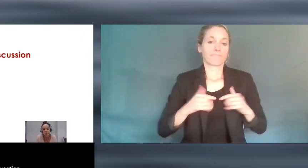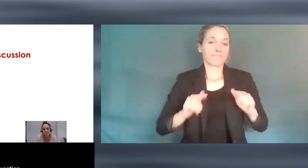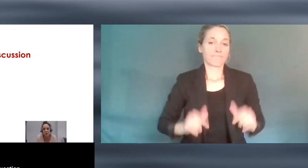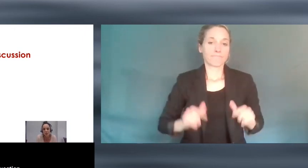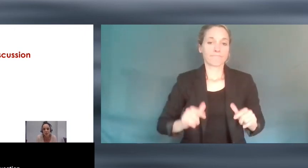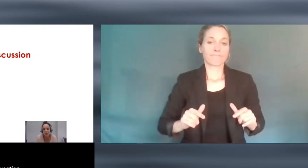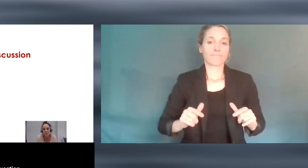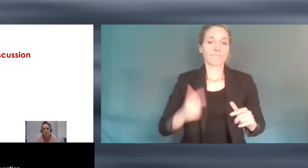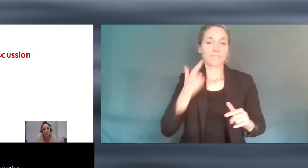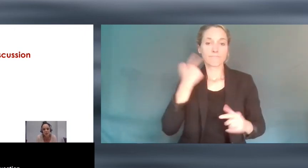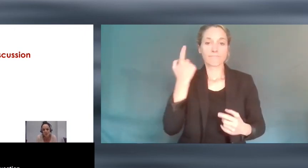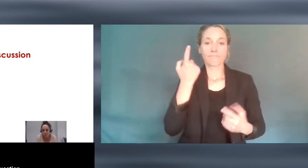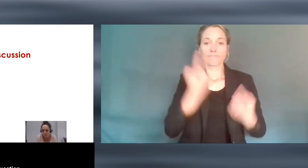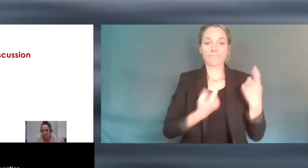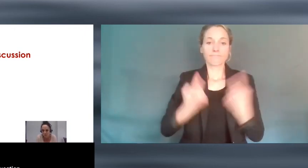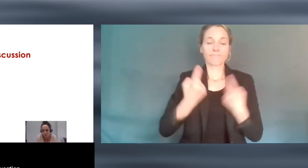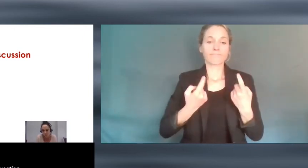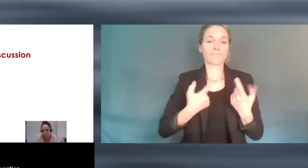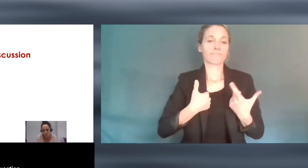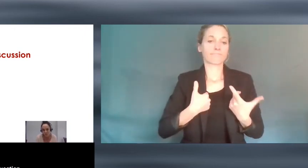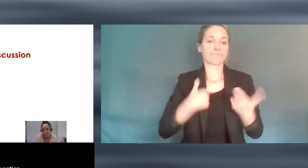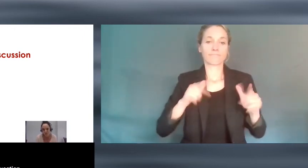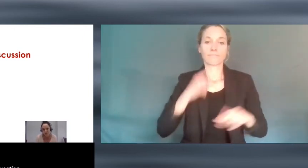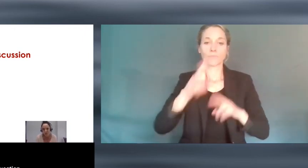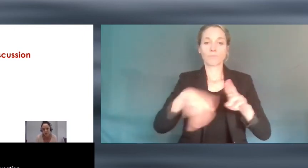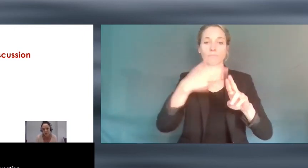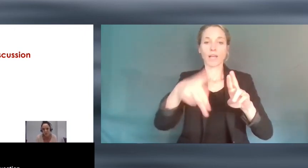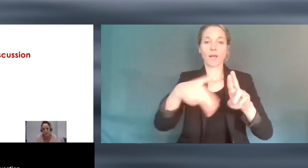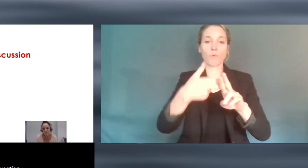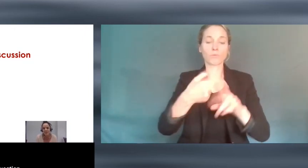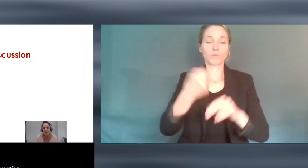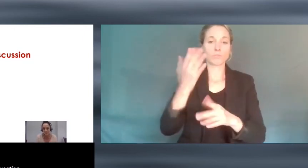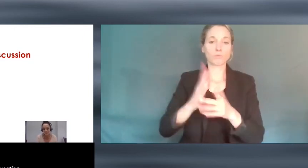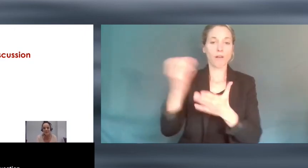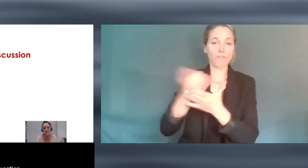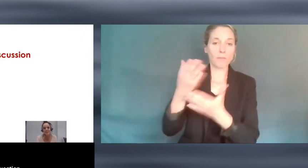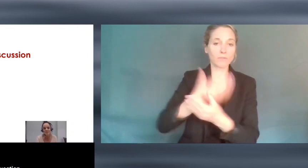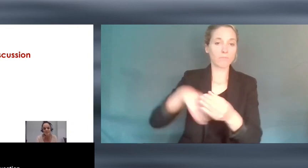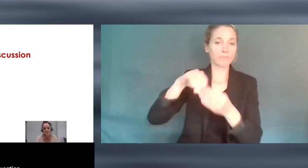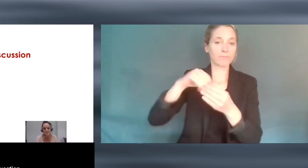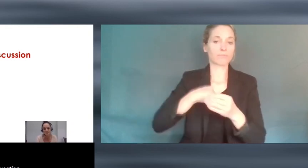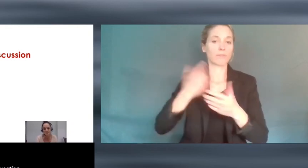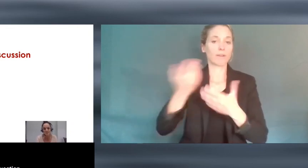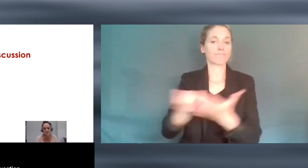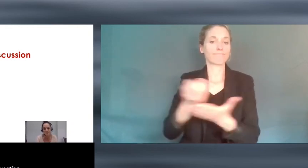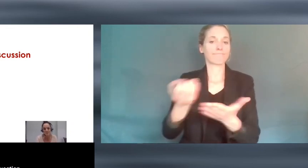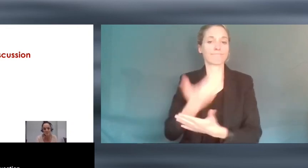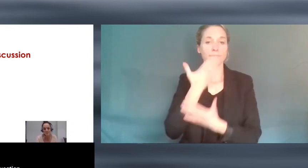disposition pour toute question ou besoin d'informations complémentaires. Merci.